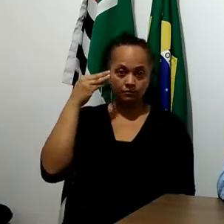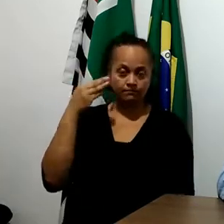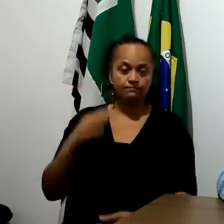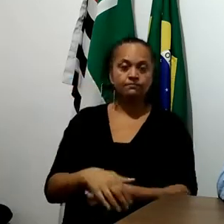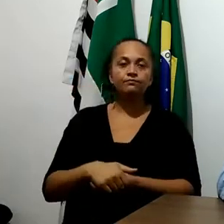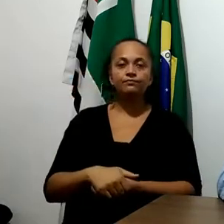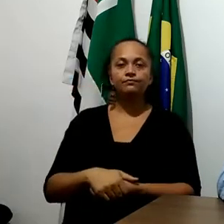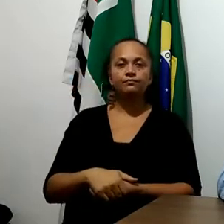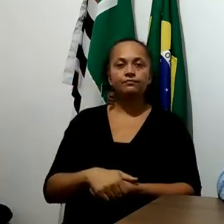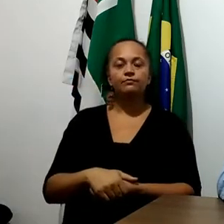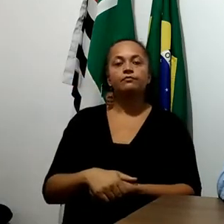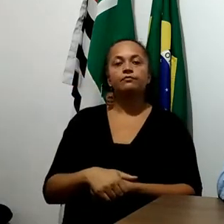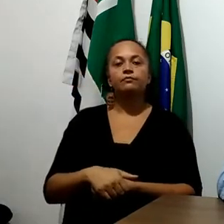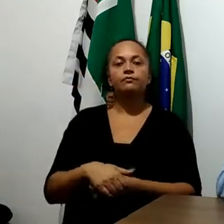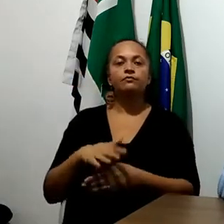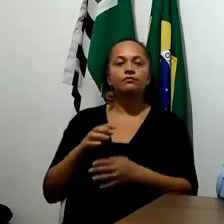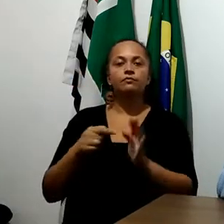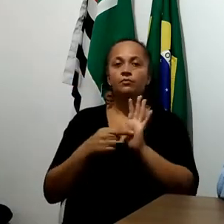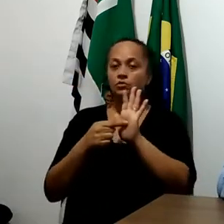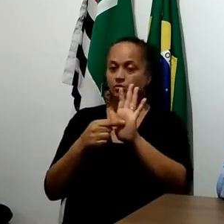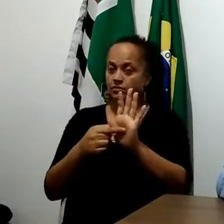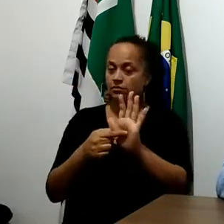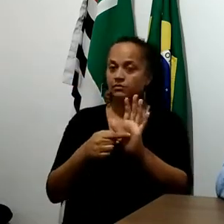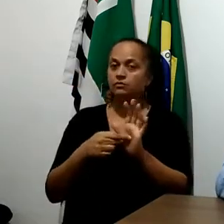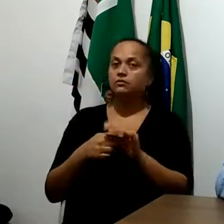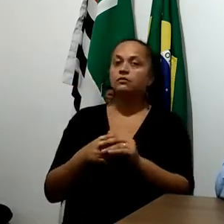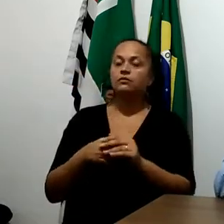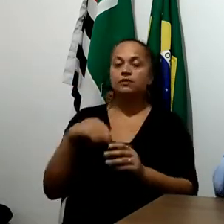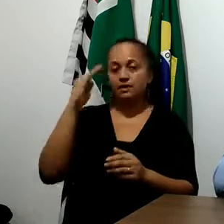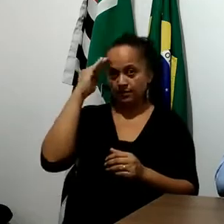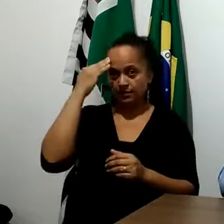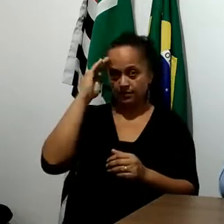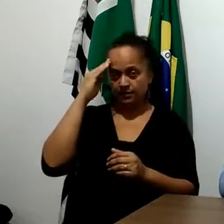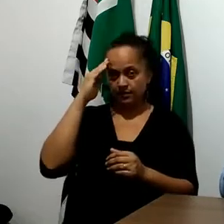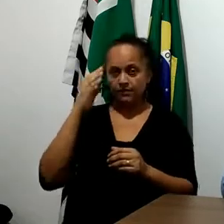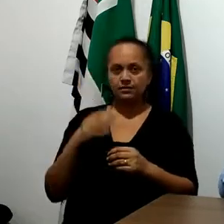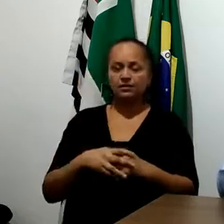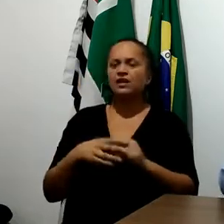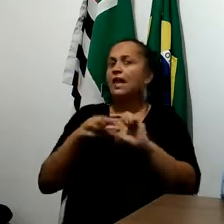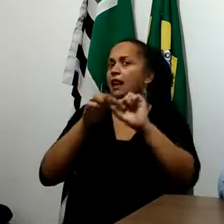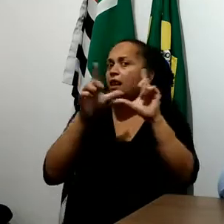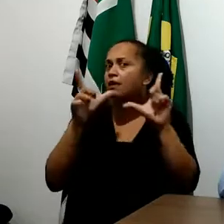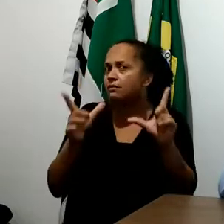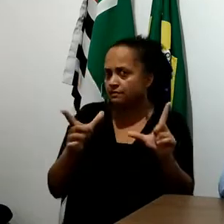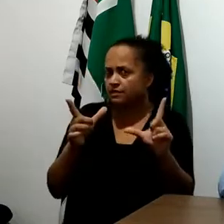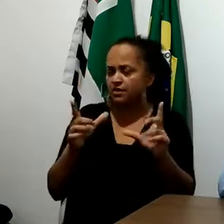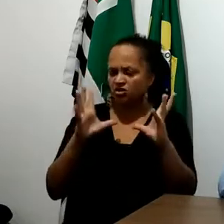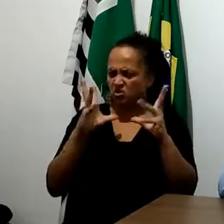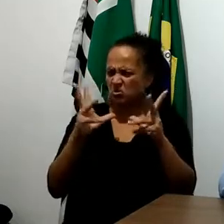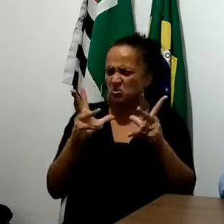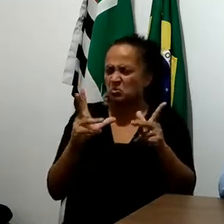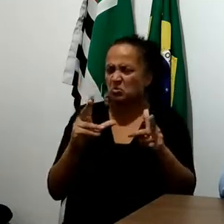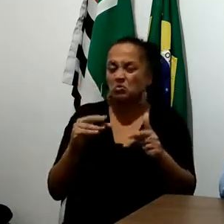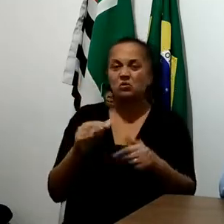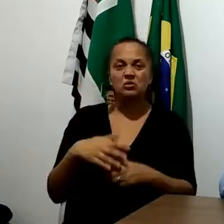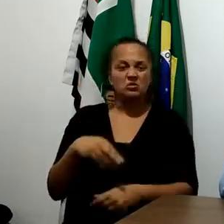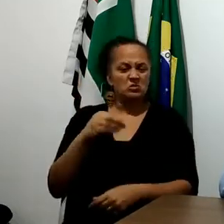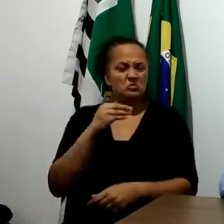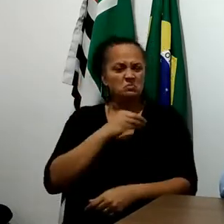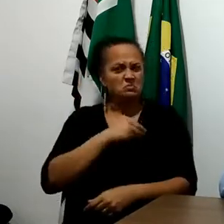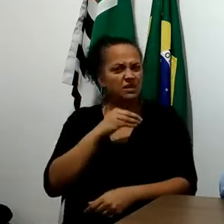desembaraçando-nos de todo o peso. Primeiro, nós temos que nos desembaraçar de todo o peso. E do pecado